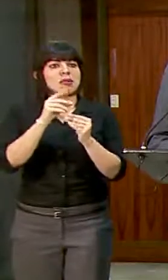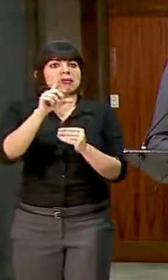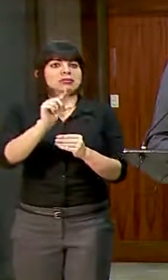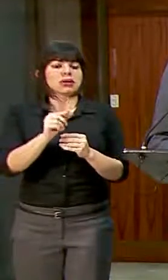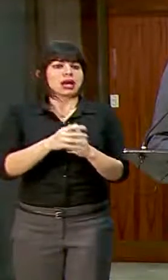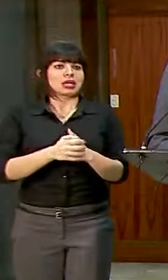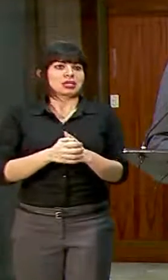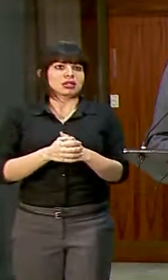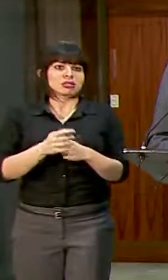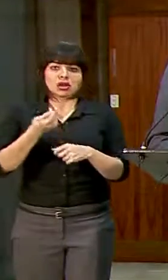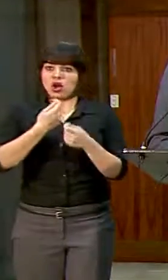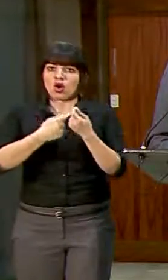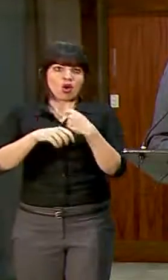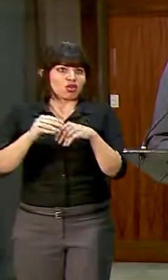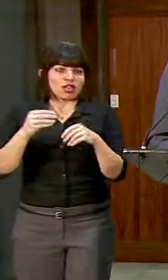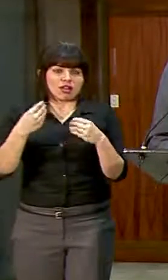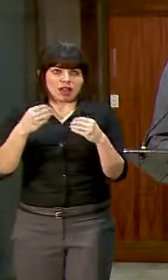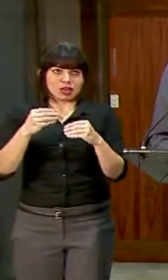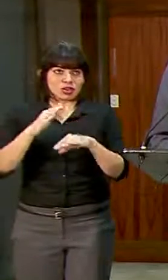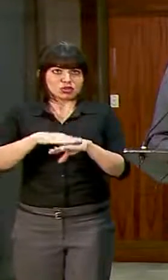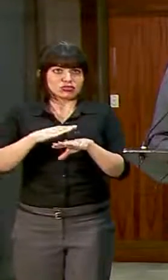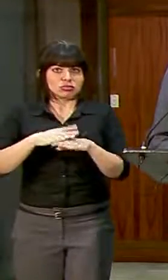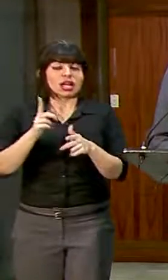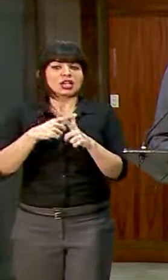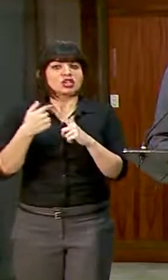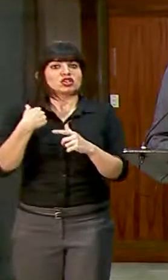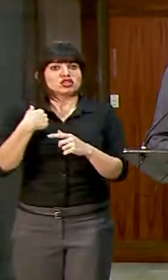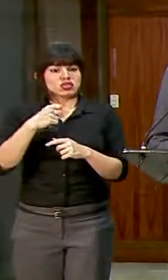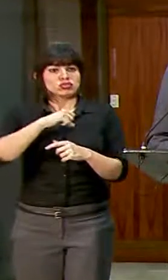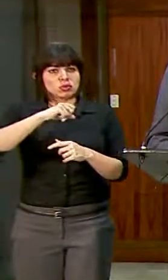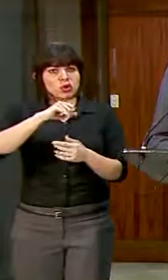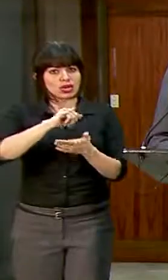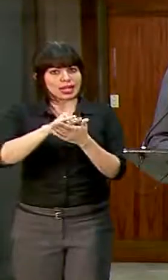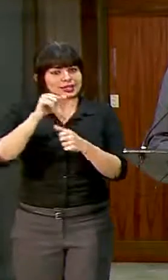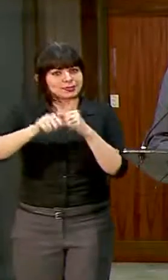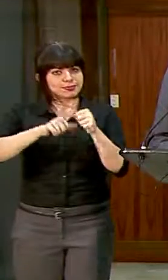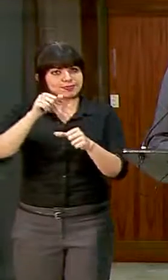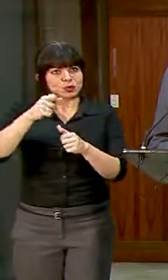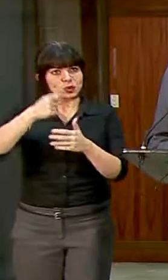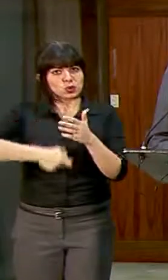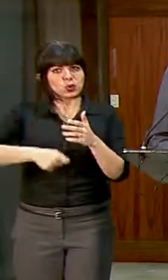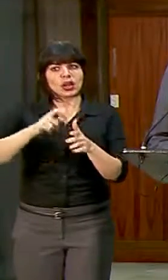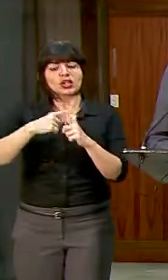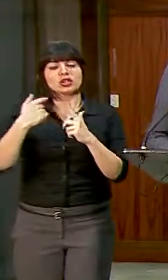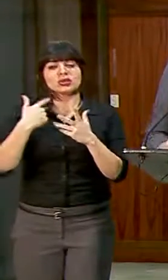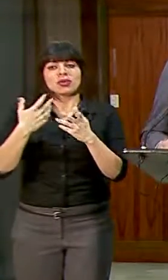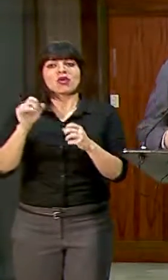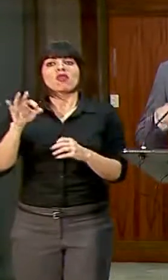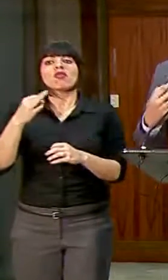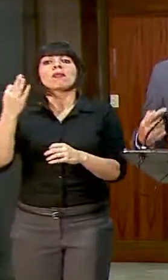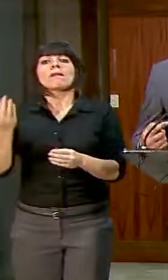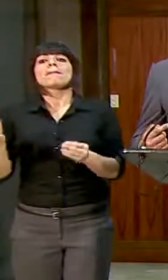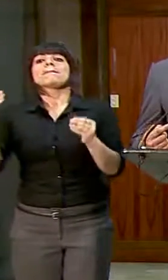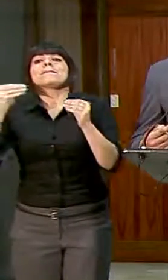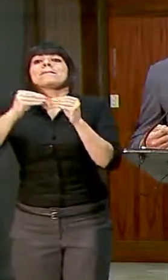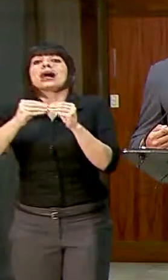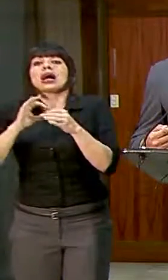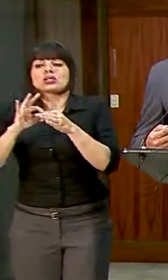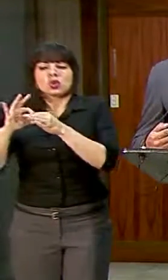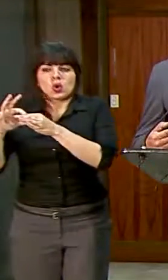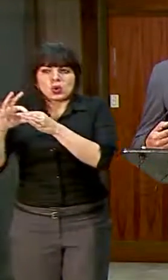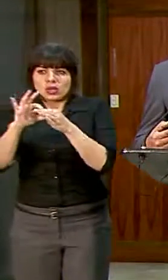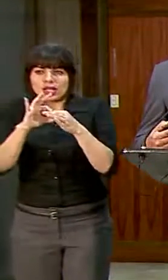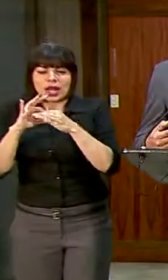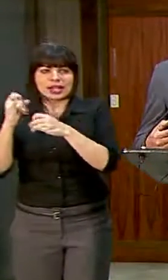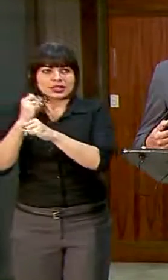baratos de contrabando y es lo que estamos combatiendo fuertemente. Y queremos hacerlo de manera muchísimo más coordinada entre